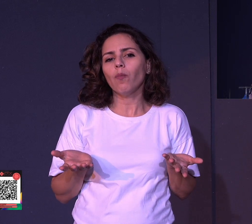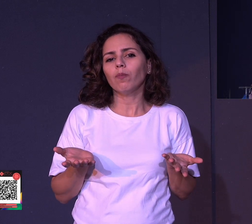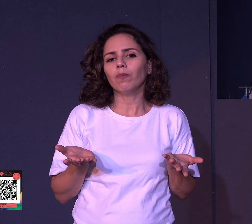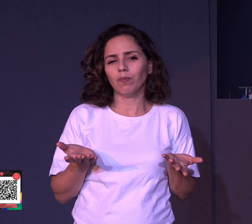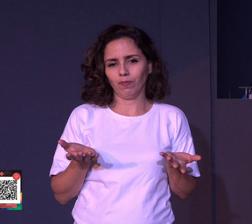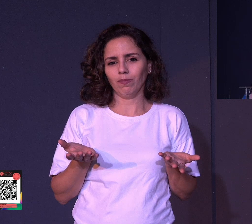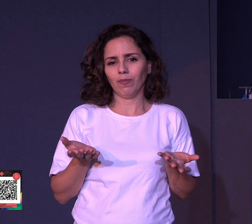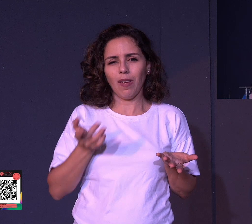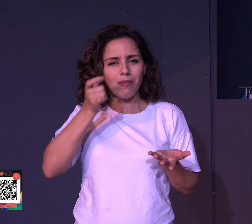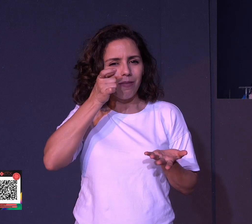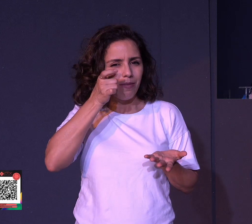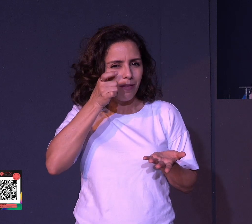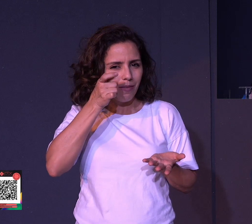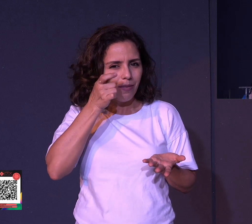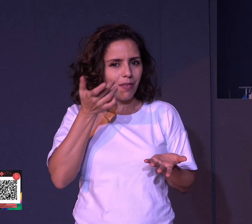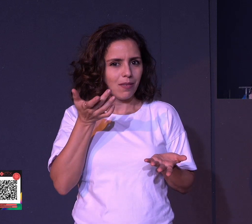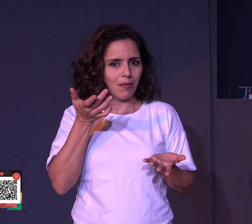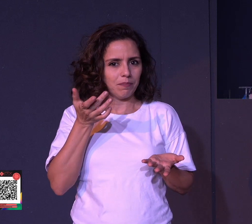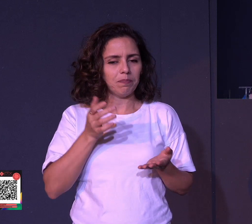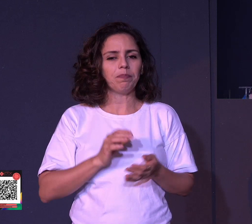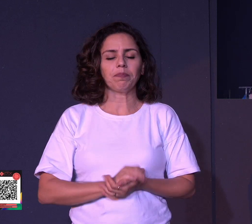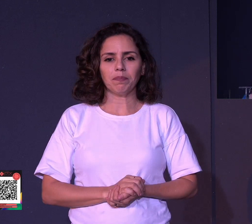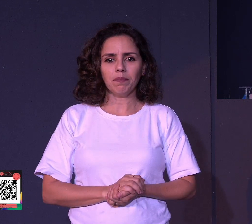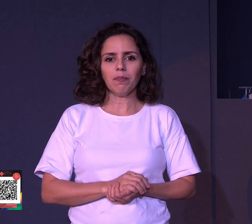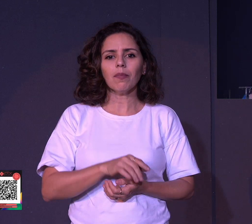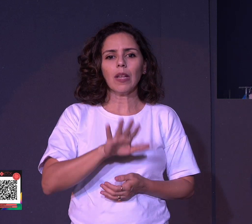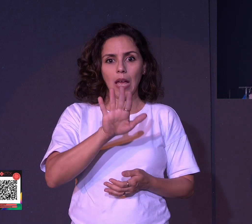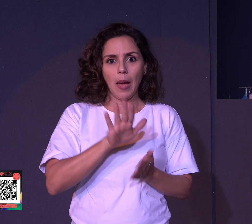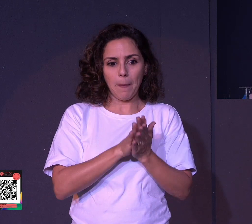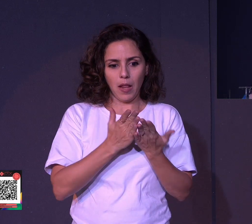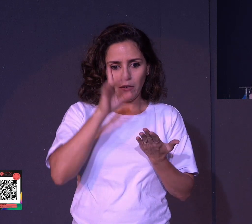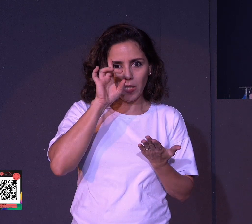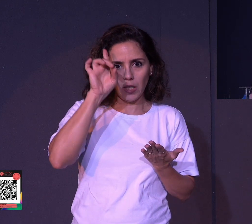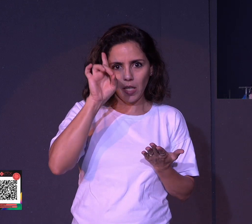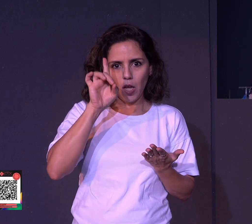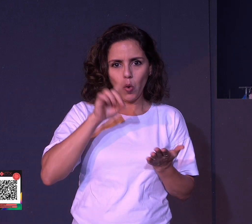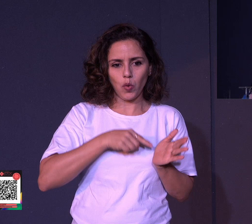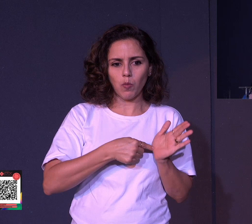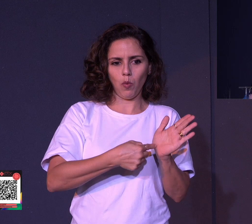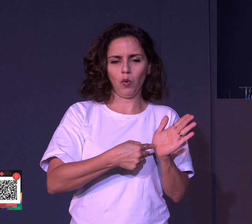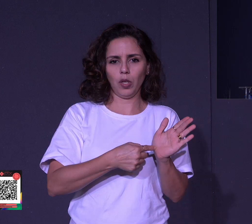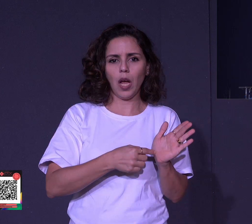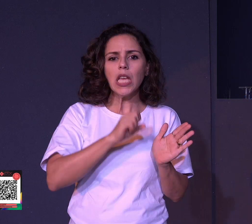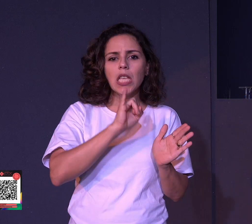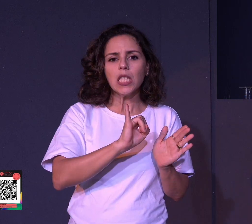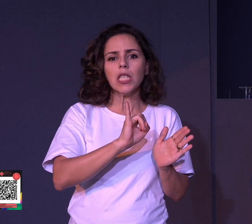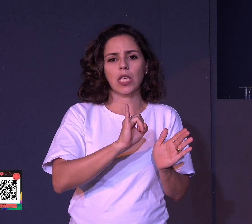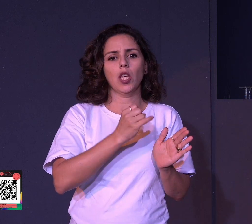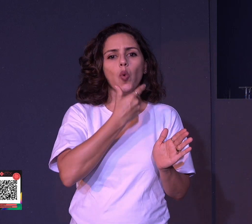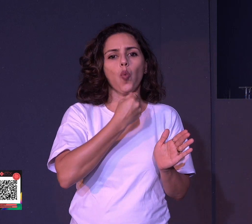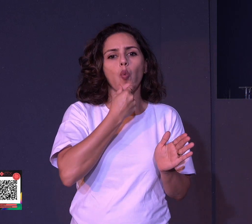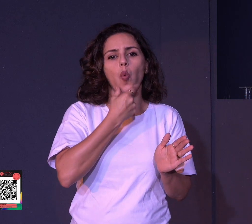5:28. Quem olhar para uma mulher com intenção impura já adulterou com ela. Olha o nível